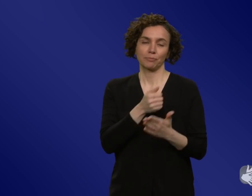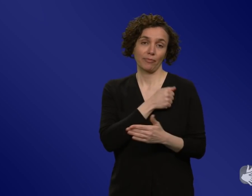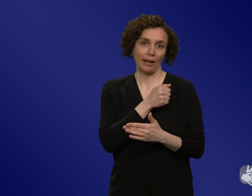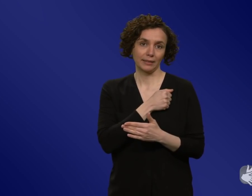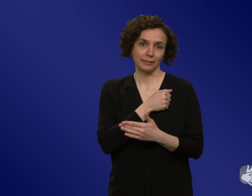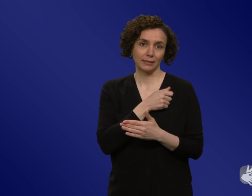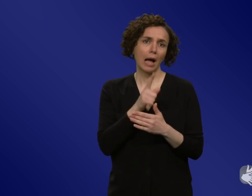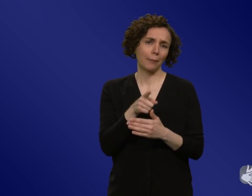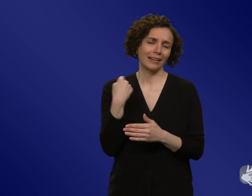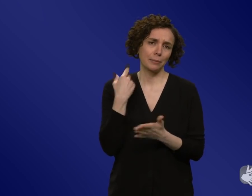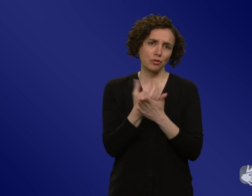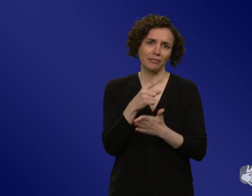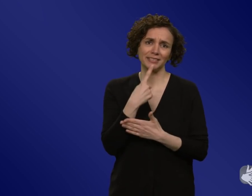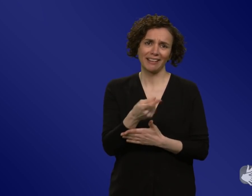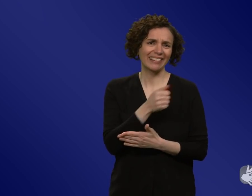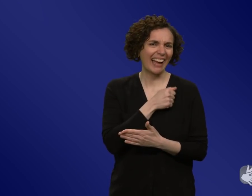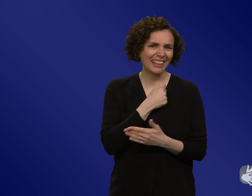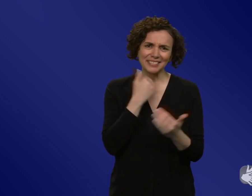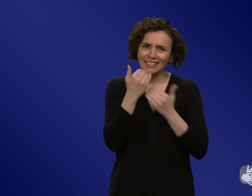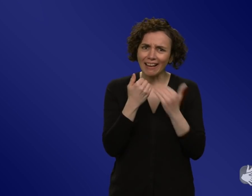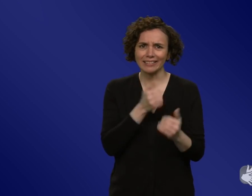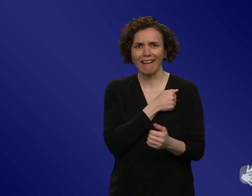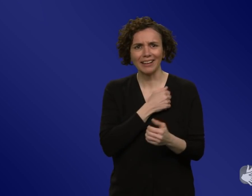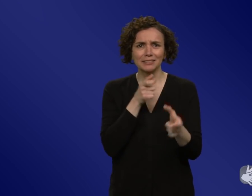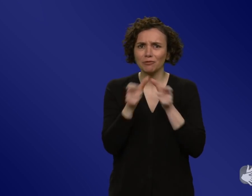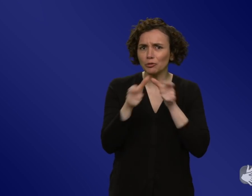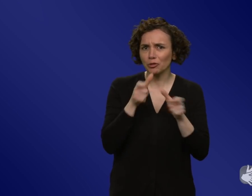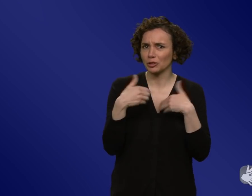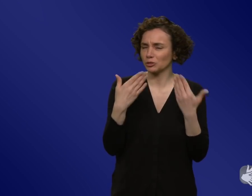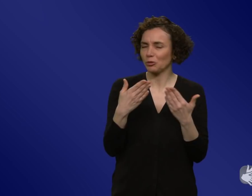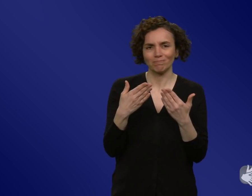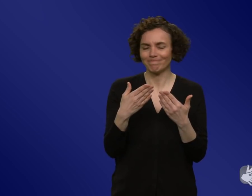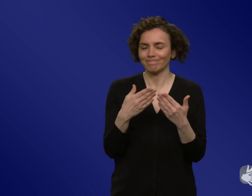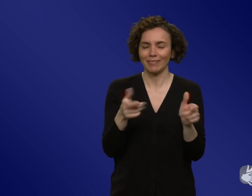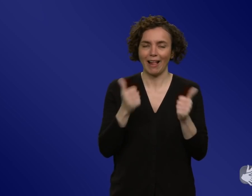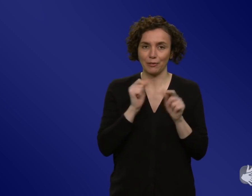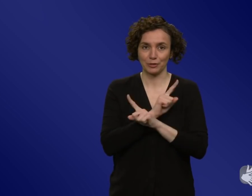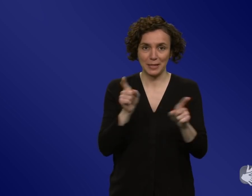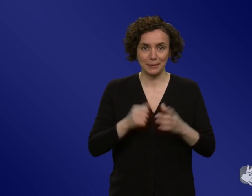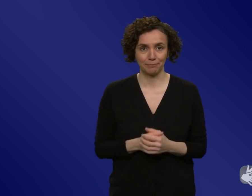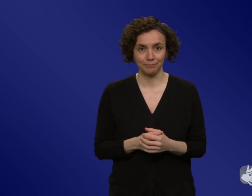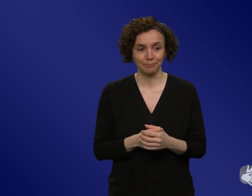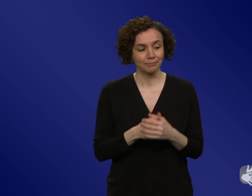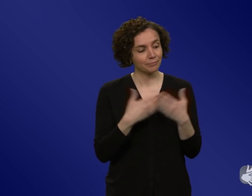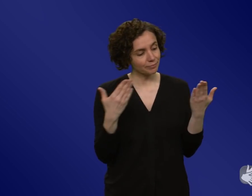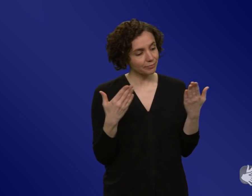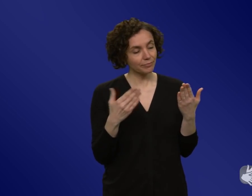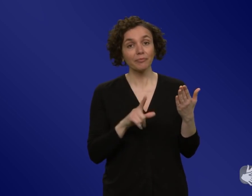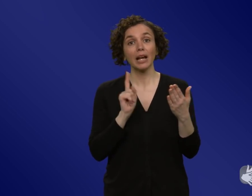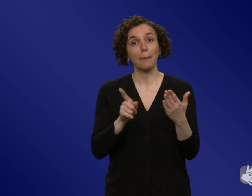anfangs funktioniert. Aber das ist nicht, was wir jetzt brauchen. Gibt es denn etwas in der Kommunikation, von dem Sie sagen würden, es ist